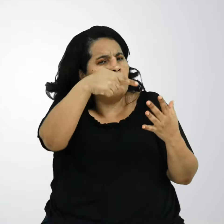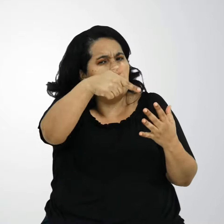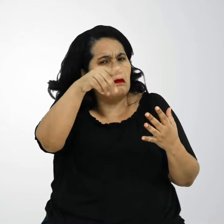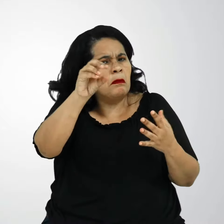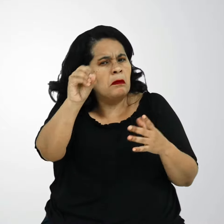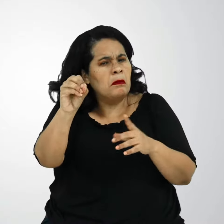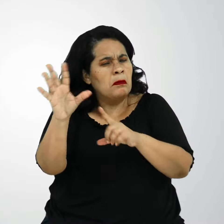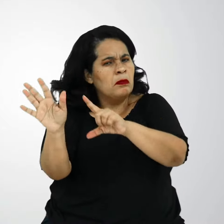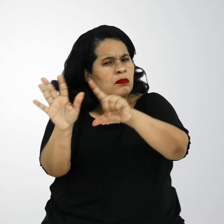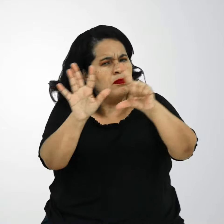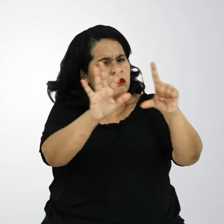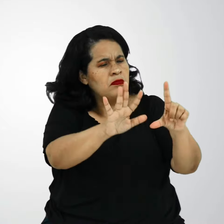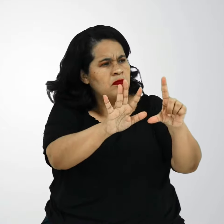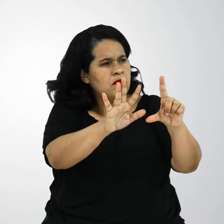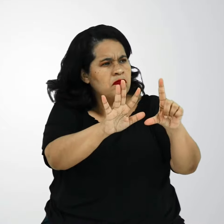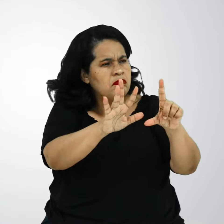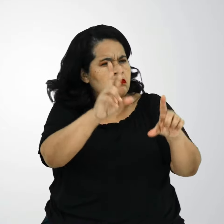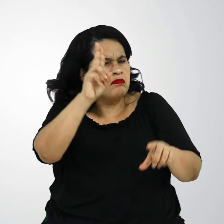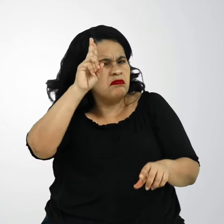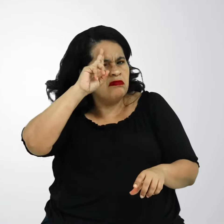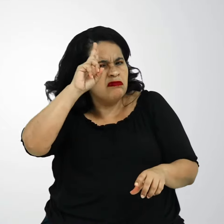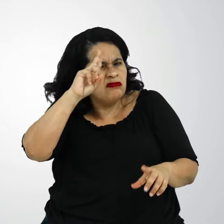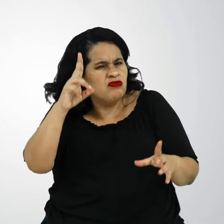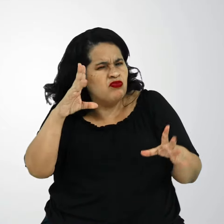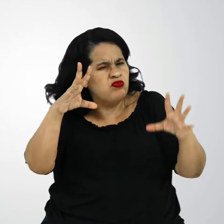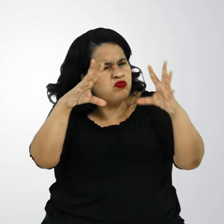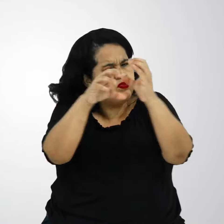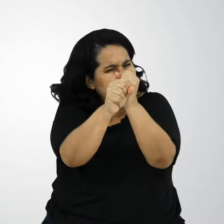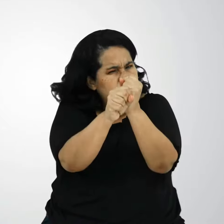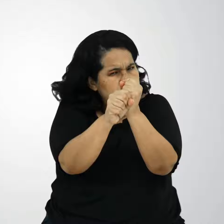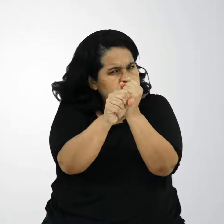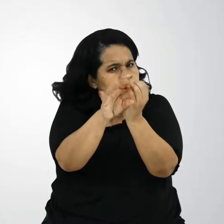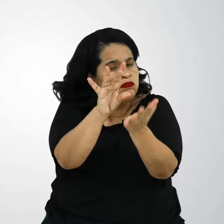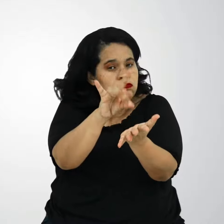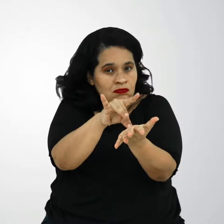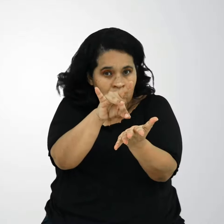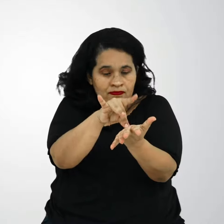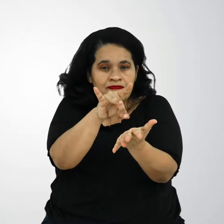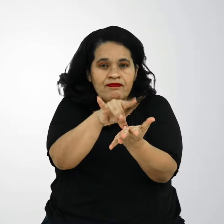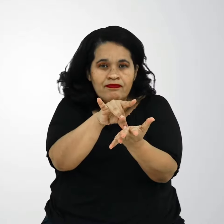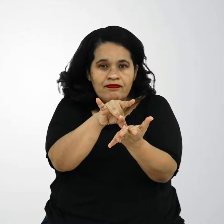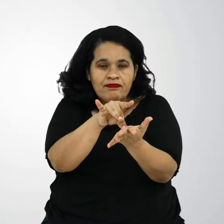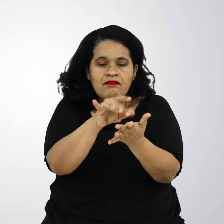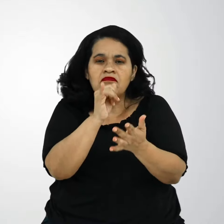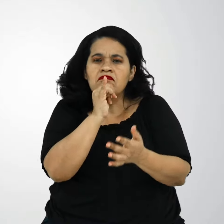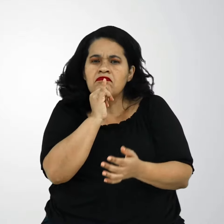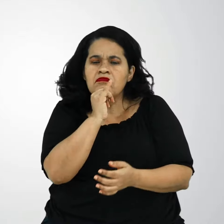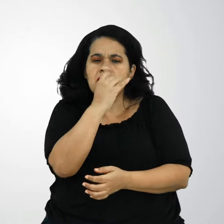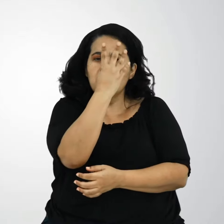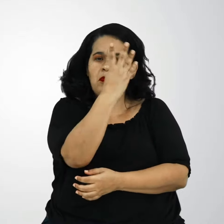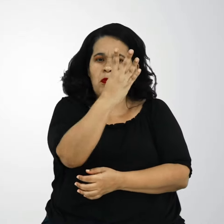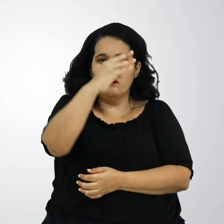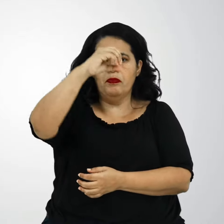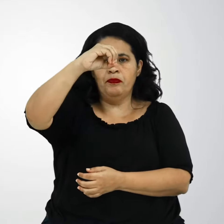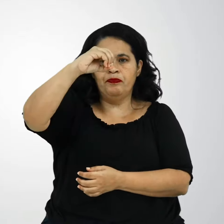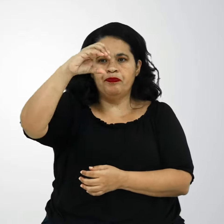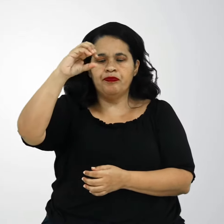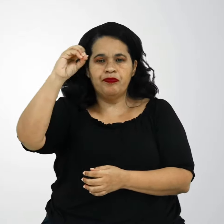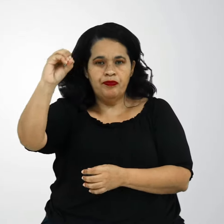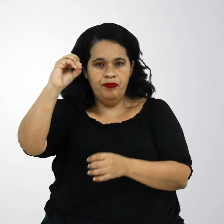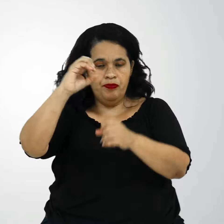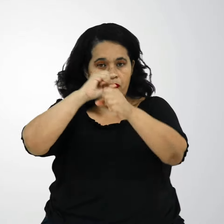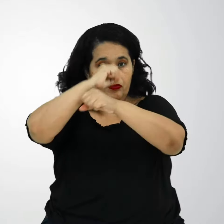puramente histórica, que calculam mesmo que 490 anos, né, fazem a